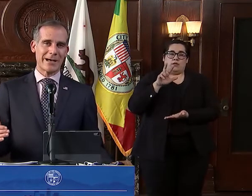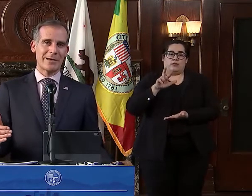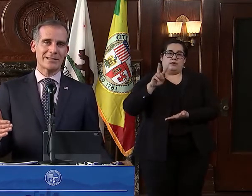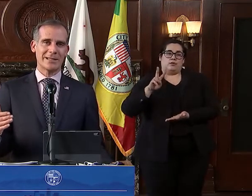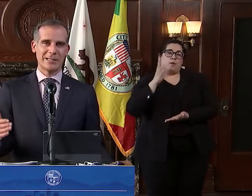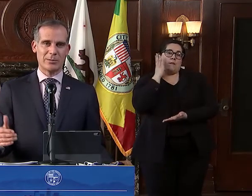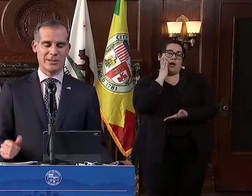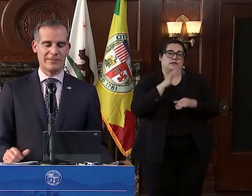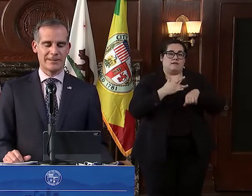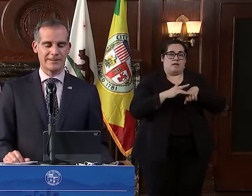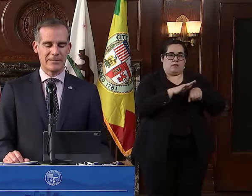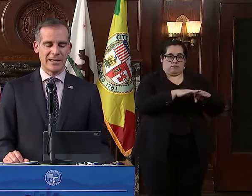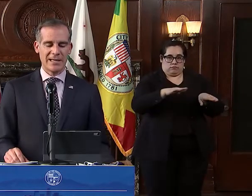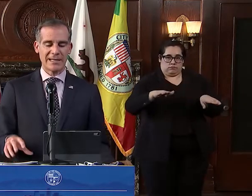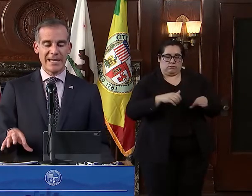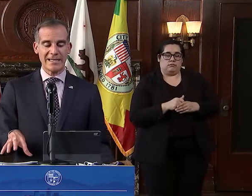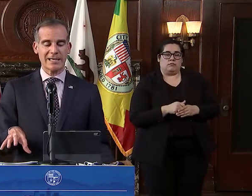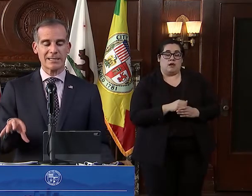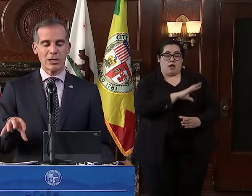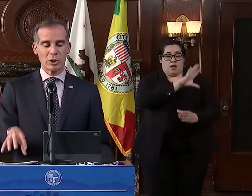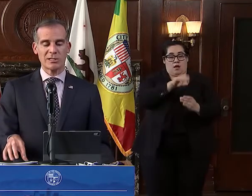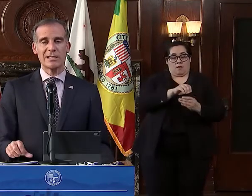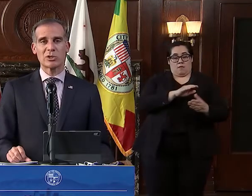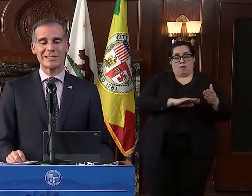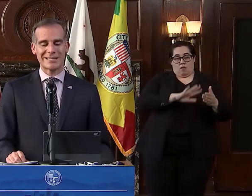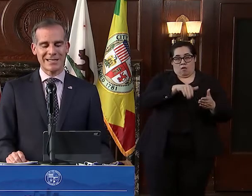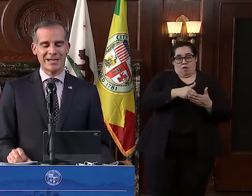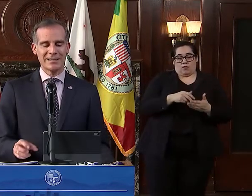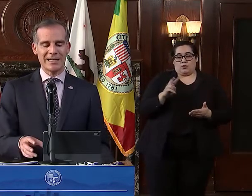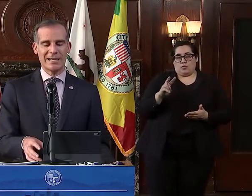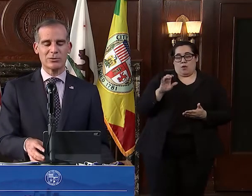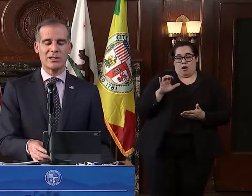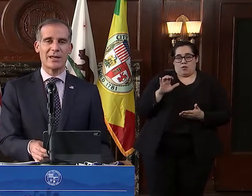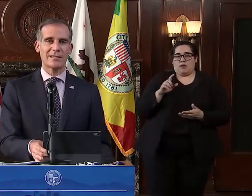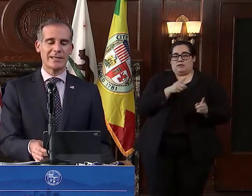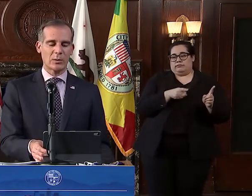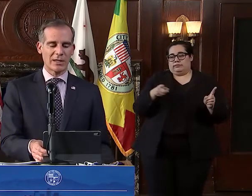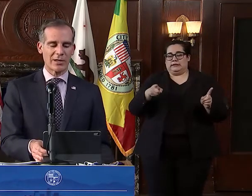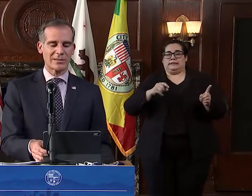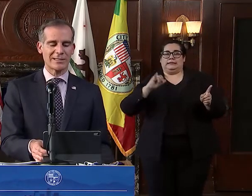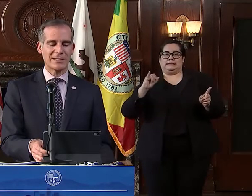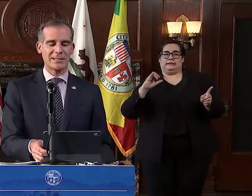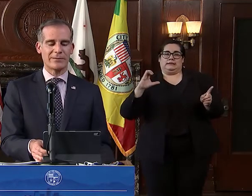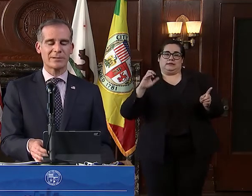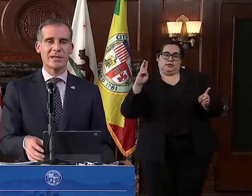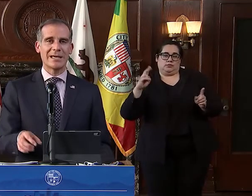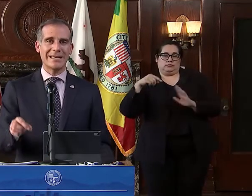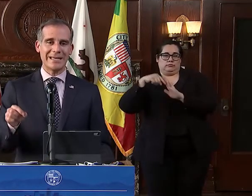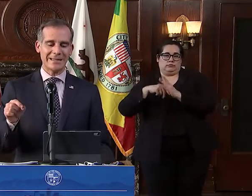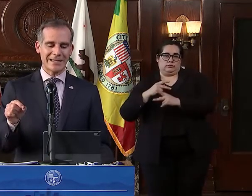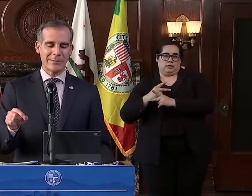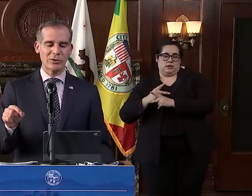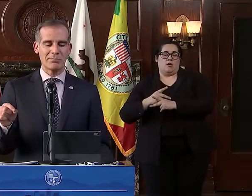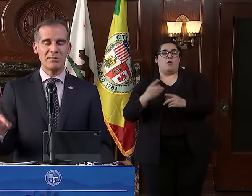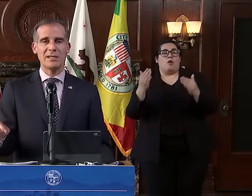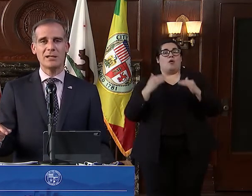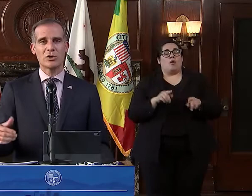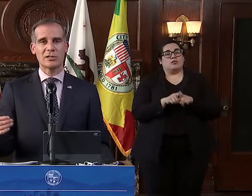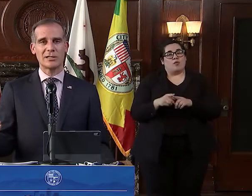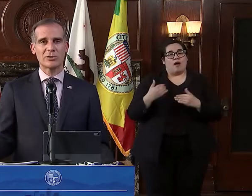1,132 camas disponibles. Entre ellas, 200 están en las unidades de cuidados intensivos y